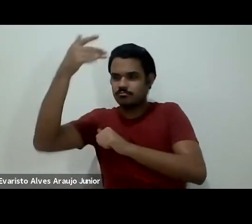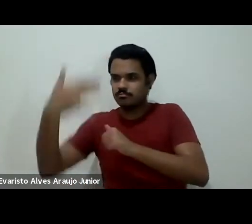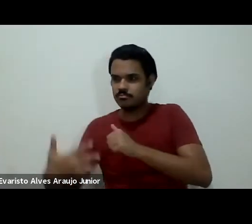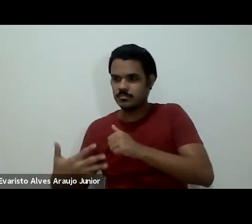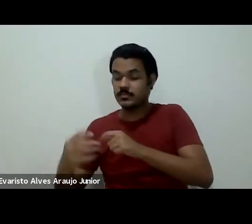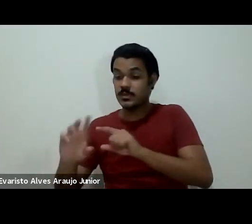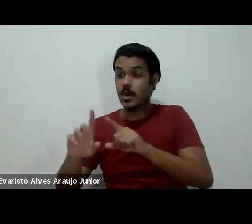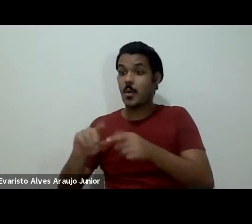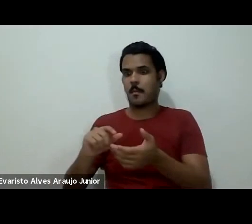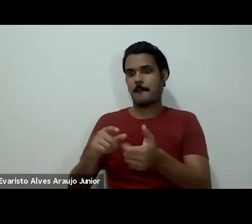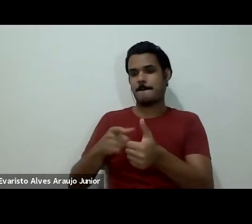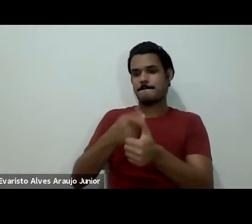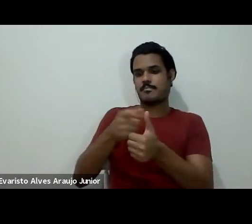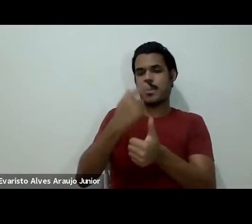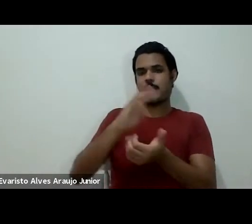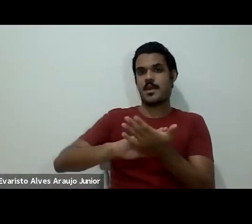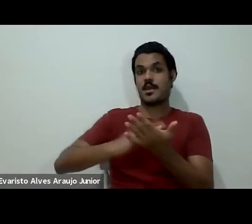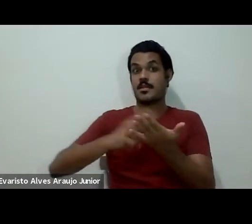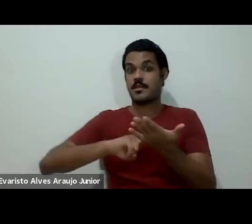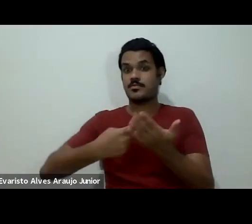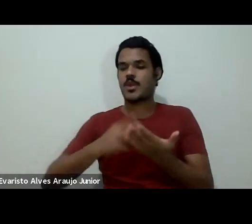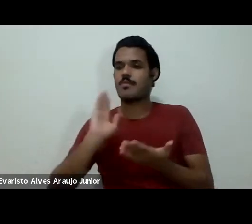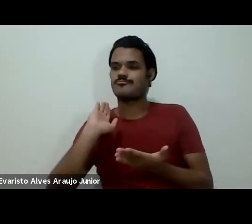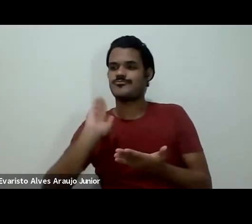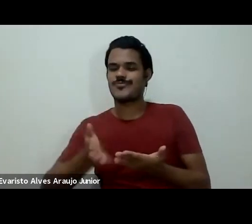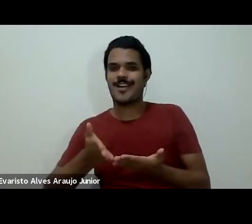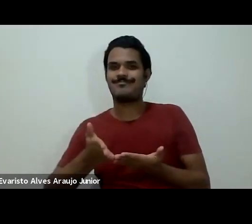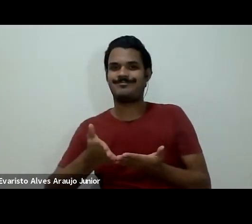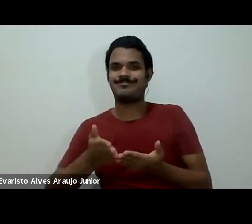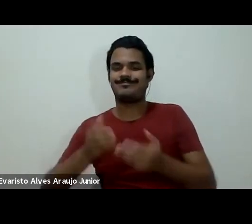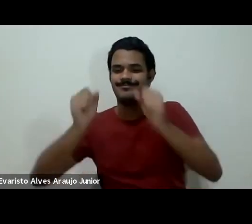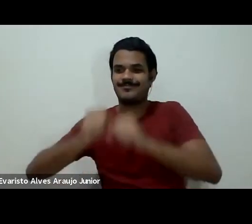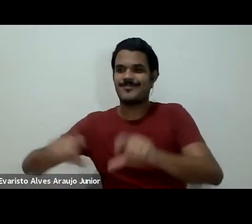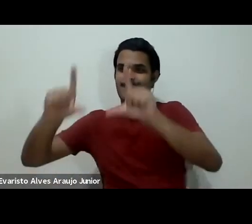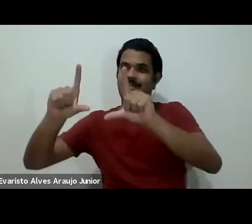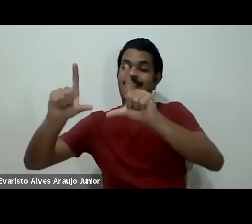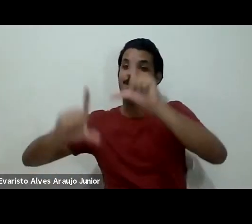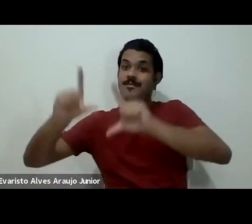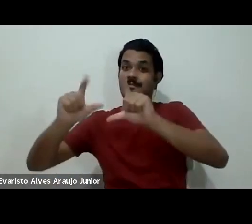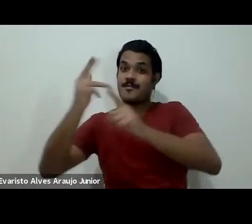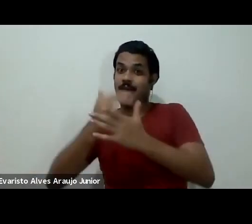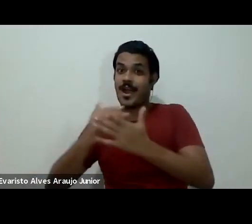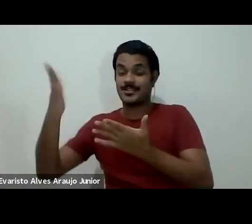tradução. Então, vejam que a professora Pamela é